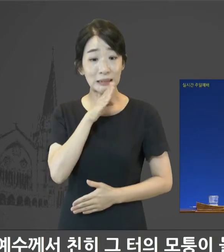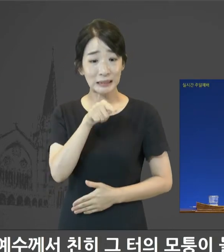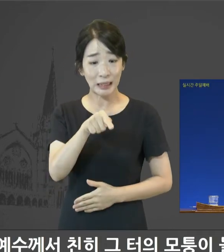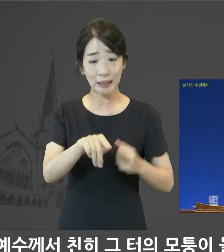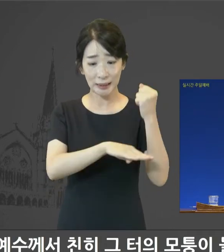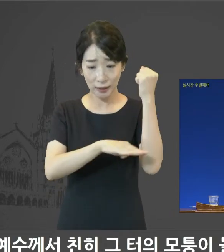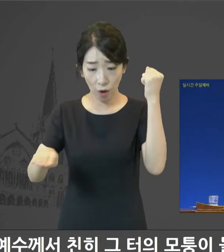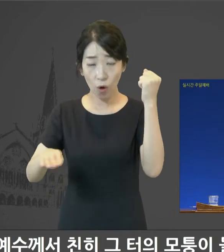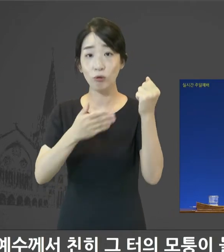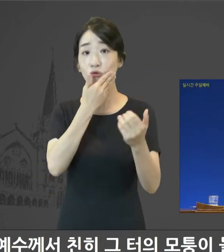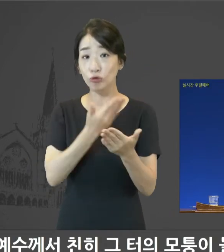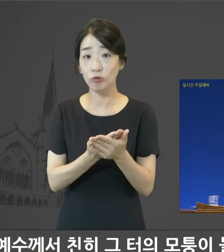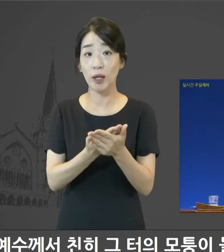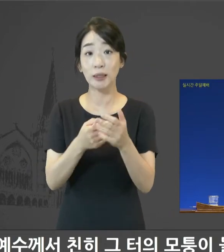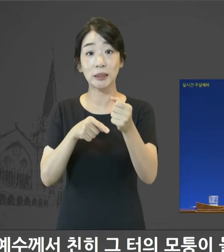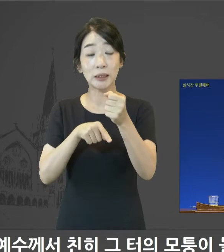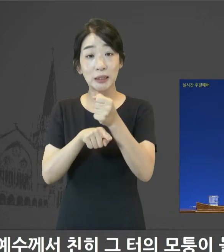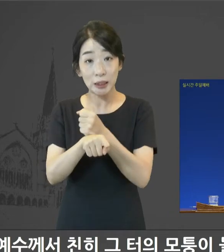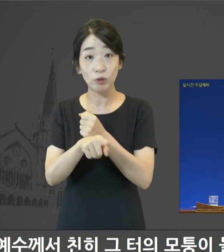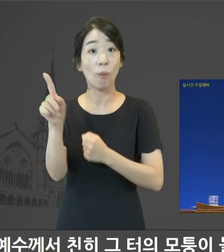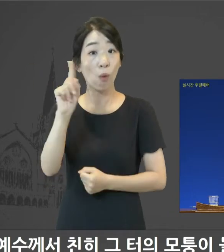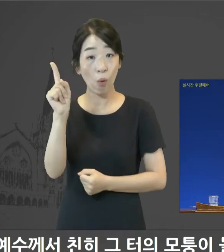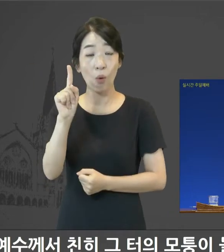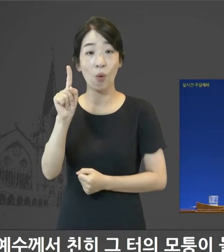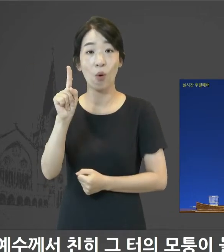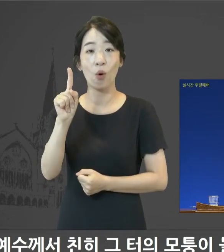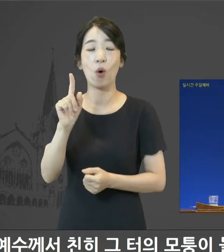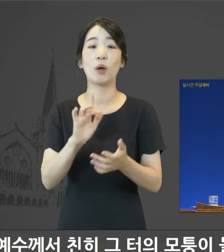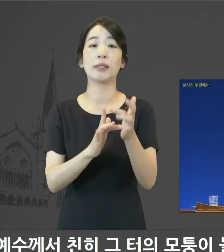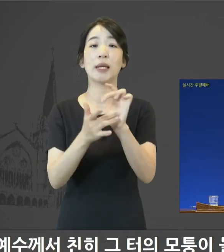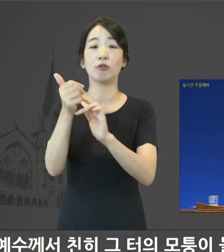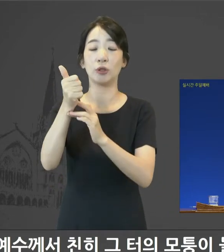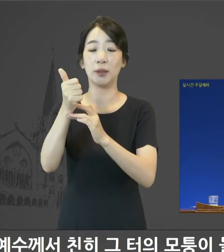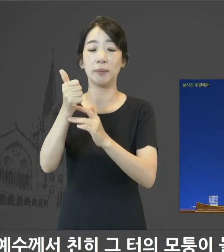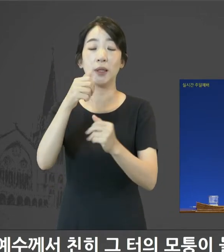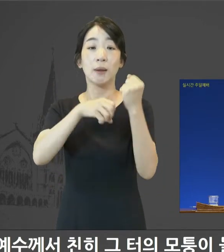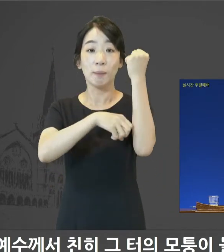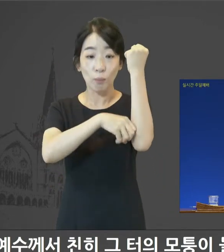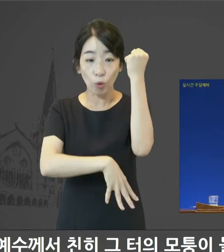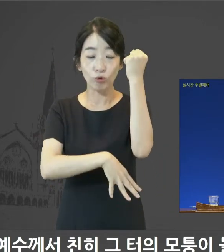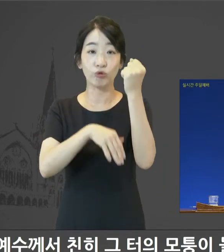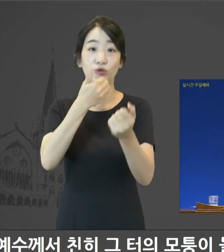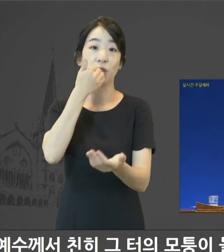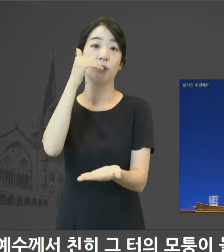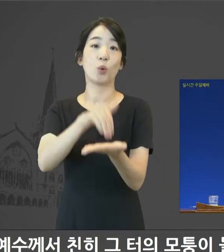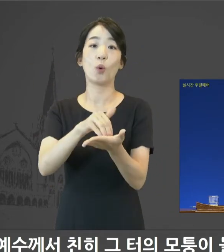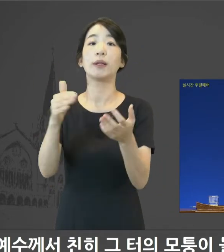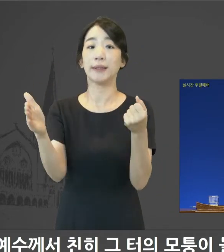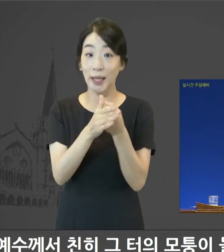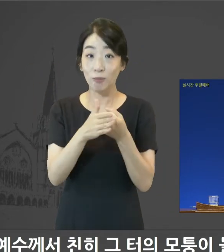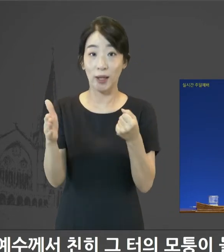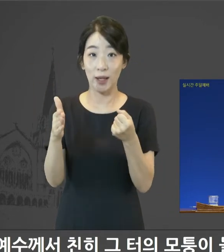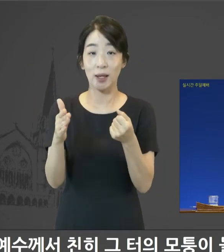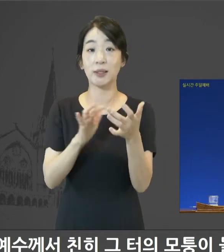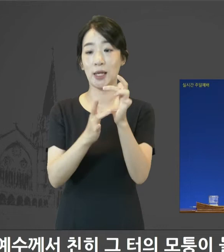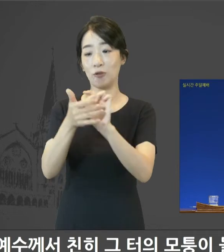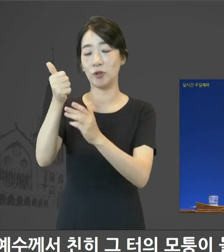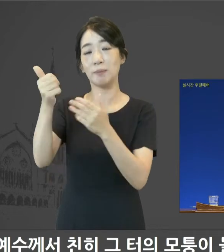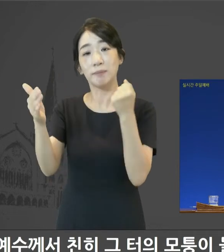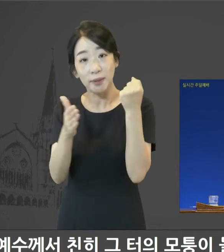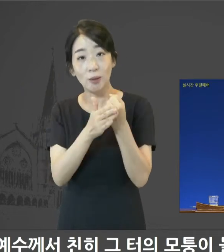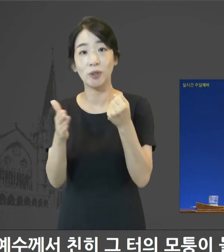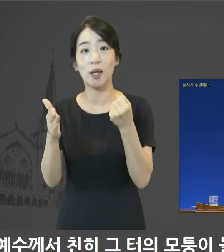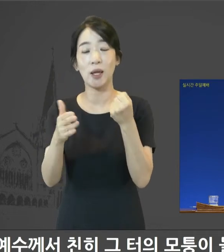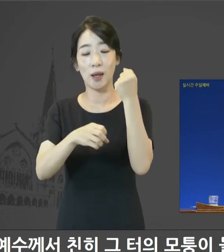중요한 이유는 모퉁이 돌 때문이에요. 그 터에 있는 특별한 모퉁이 돌 예수님 때문에 이 터가 중요한